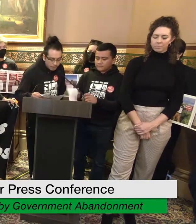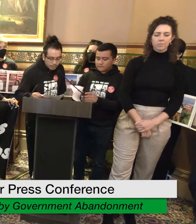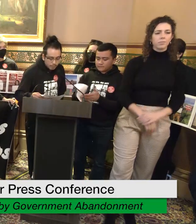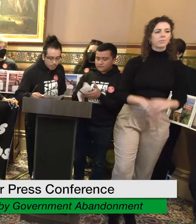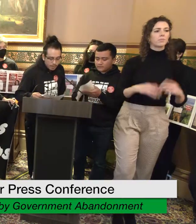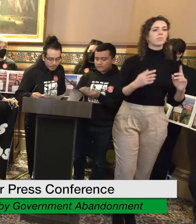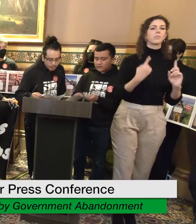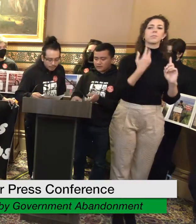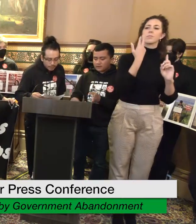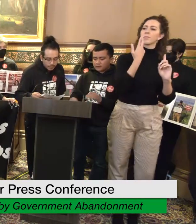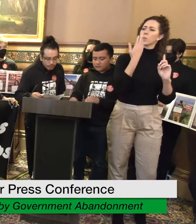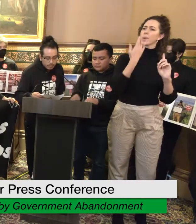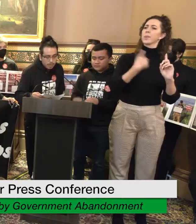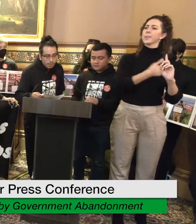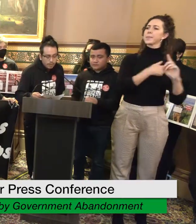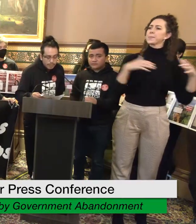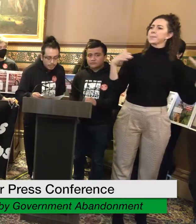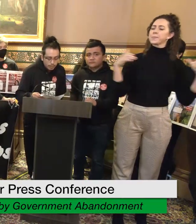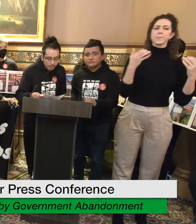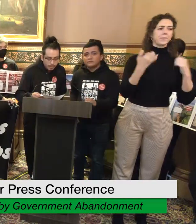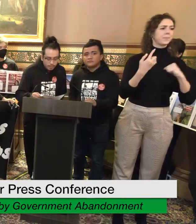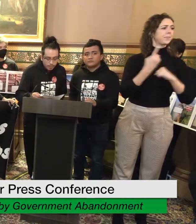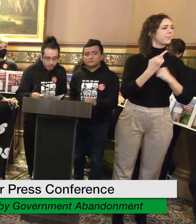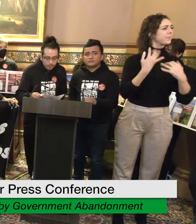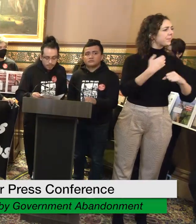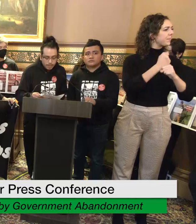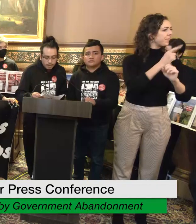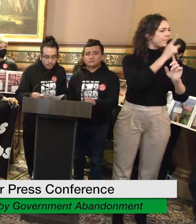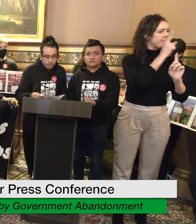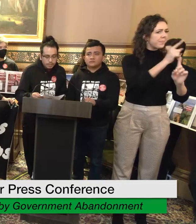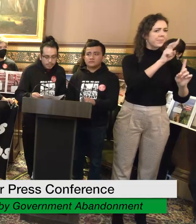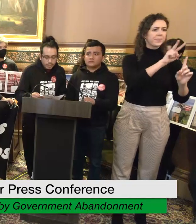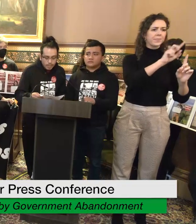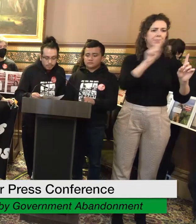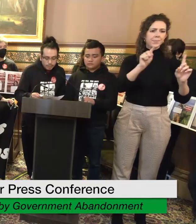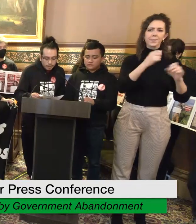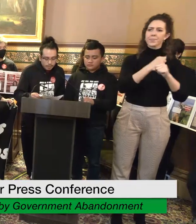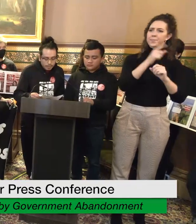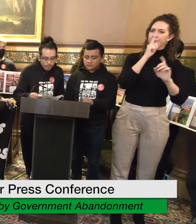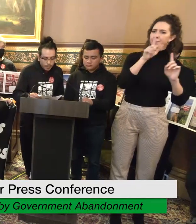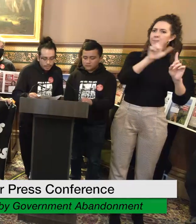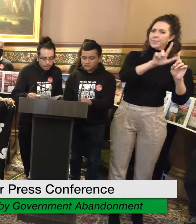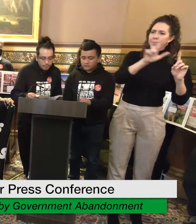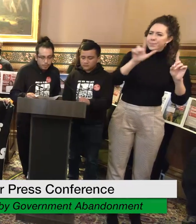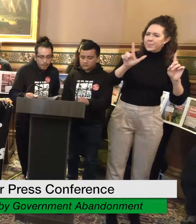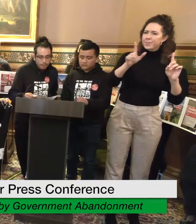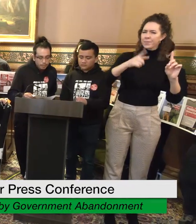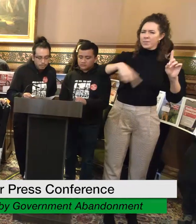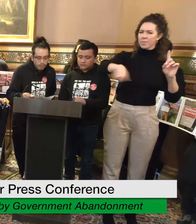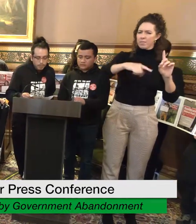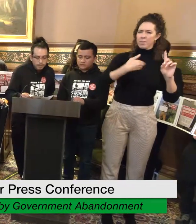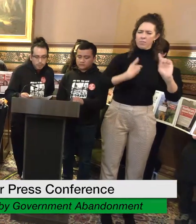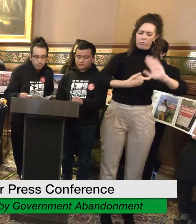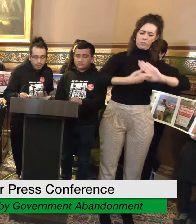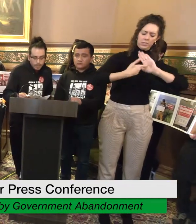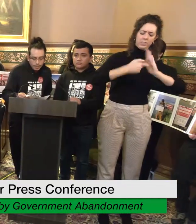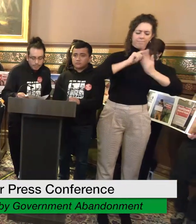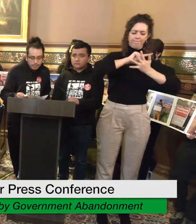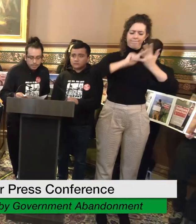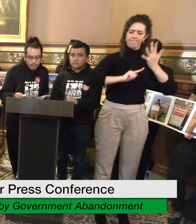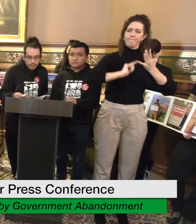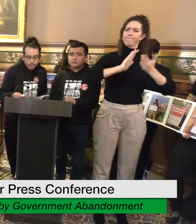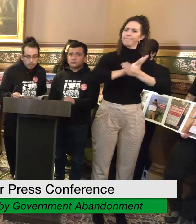So one of the reasons why we're here today is because we want to make sure that Vermont ensures that landlords have different ways or require different documents to